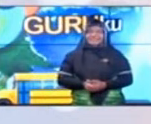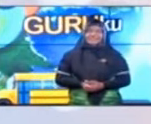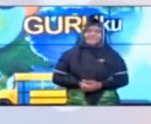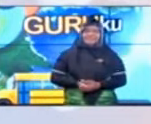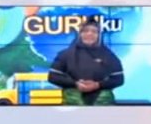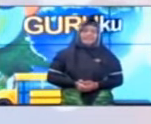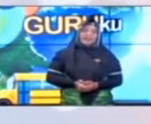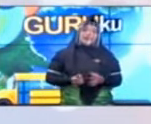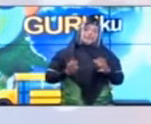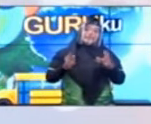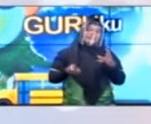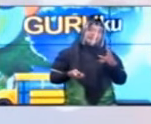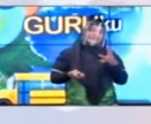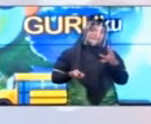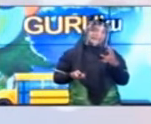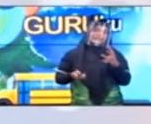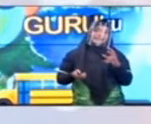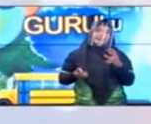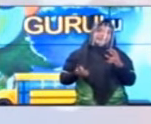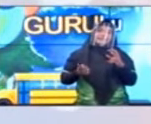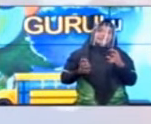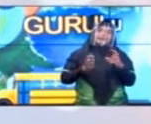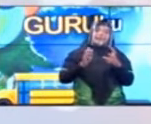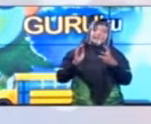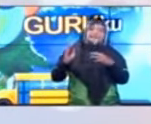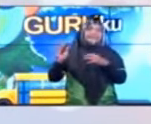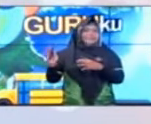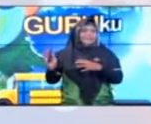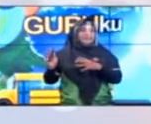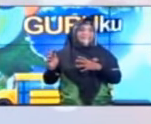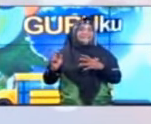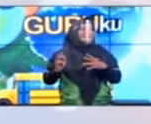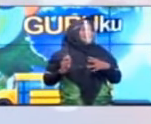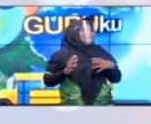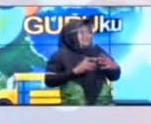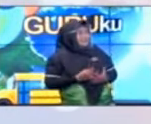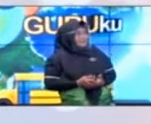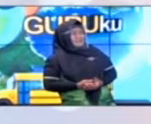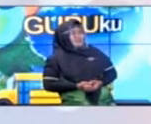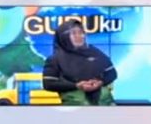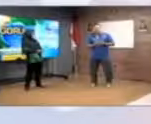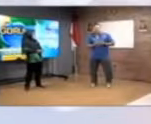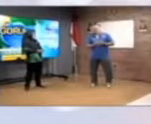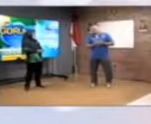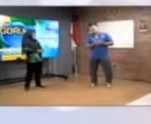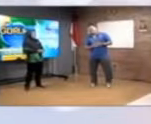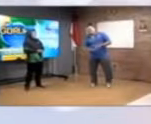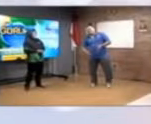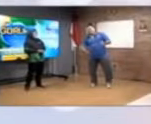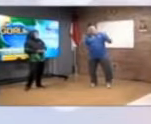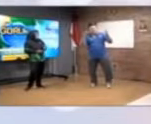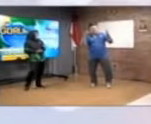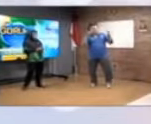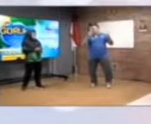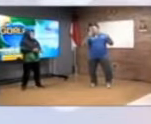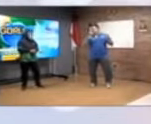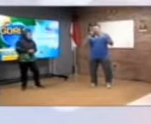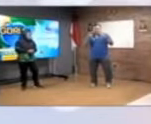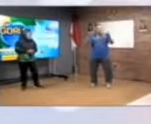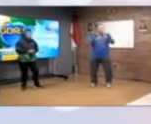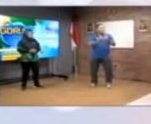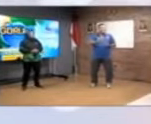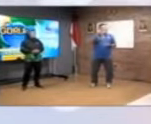apa, Bu Regina? Ah, ini nanti bisa kita telaah setelah ini mungkin di segmen selanjutnya, Pak. Baik. Sepertinya baik, seru ya,